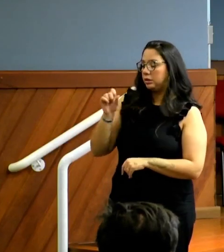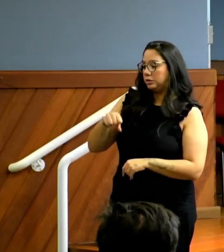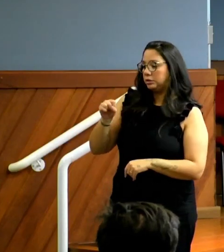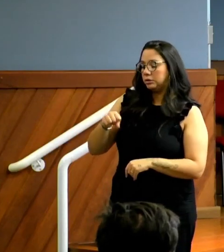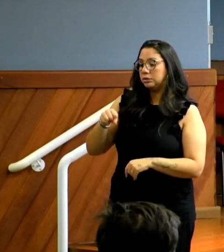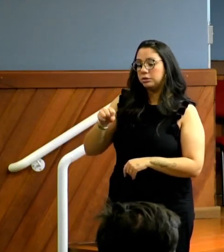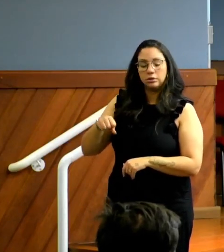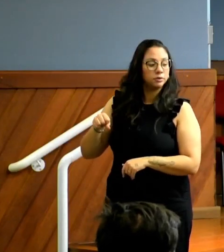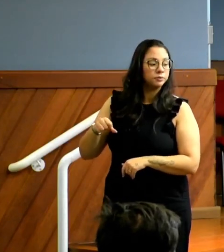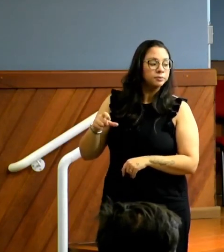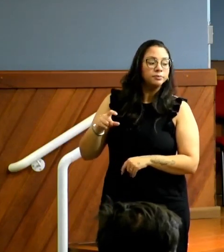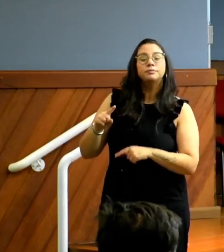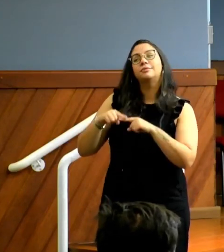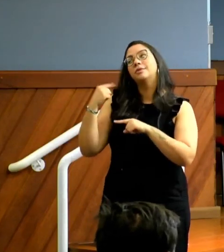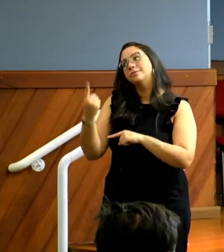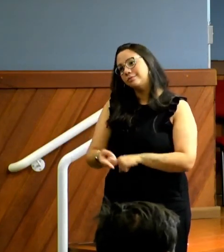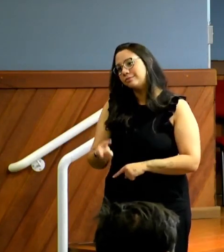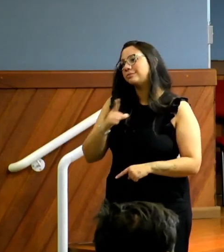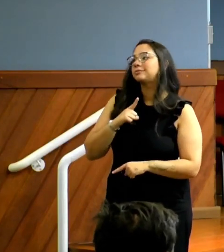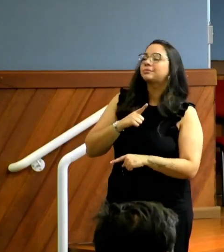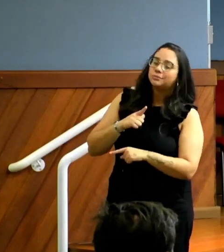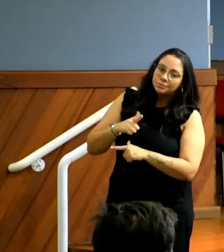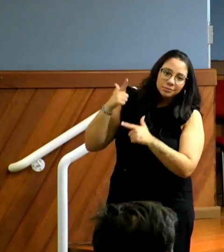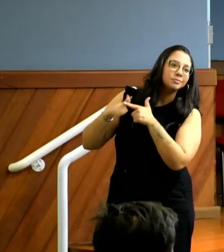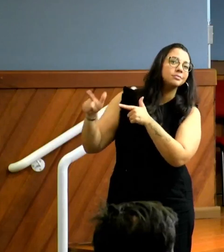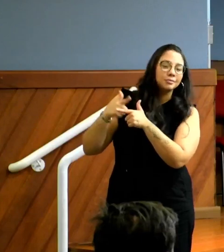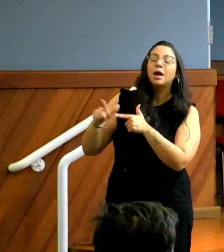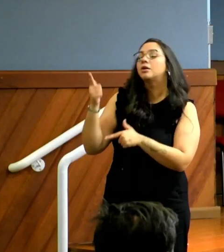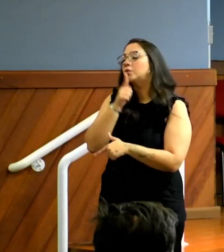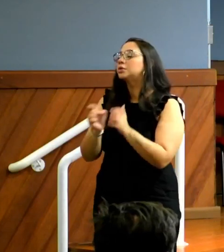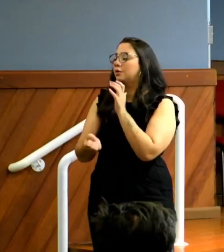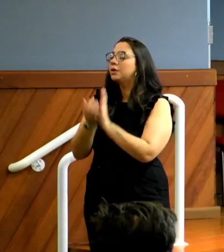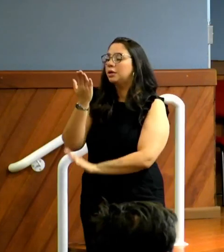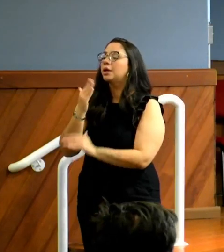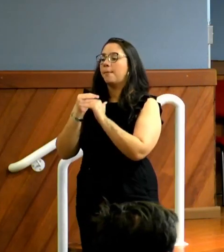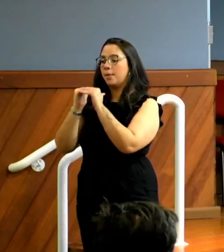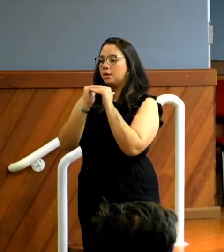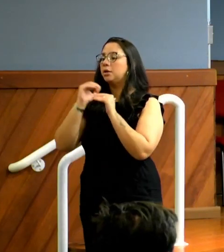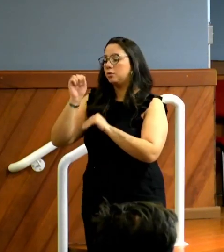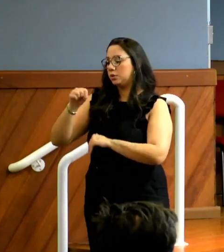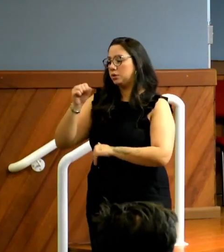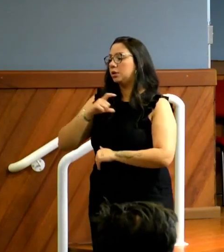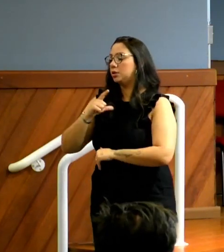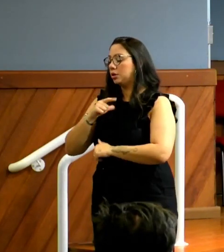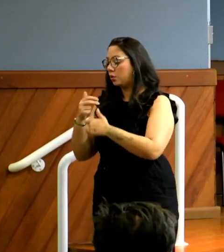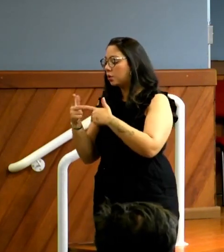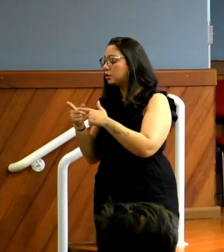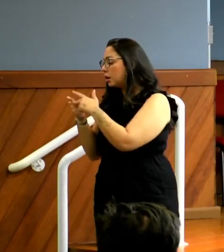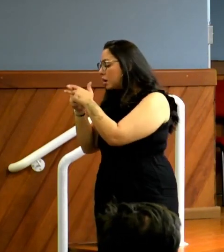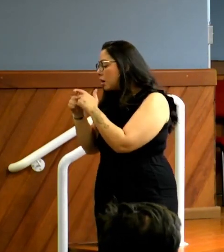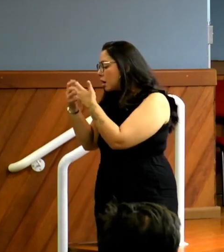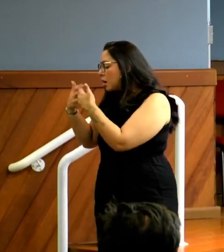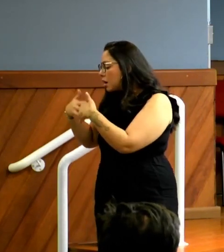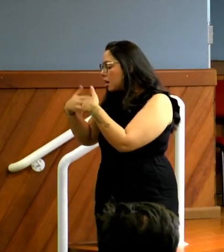A gente tem. Aí sim, depois de brigar, muita gente conseguiu ter um padrão de escala. Então a gente tem, por exemplo, desde máquinas reguladas como